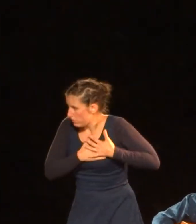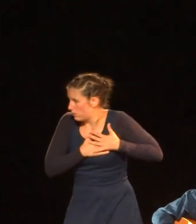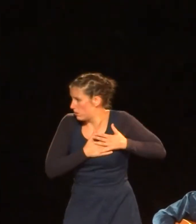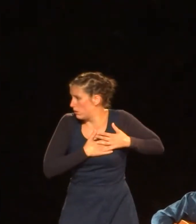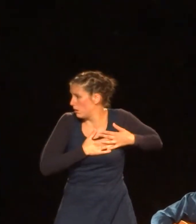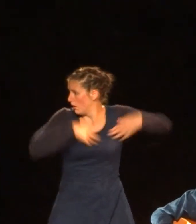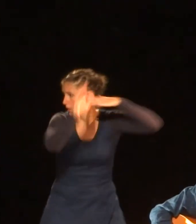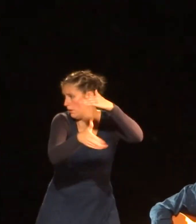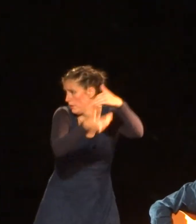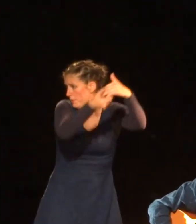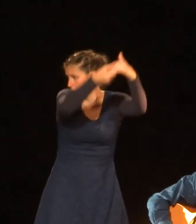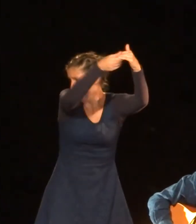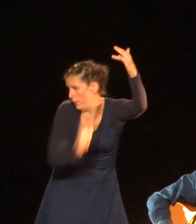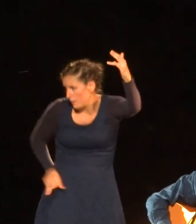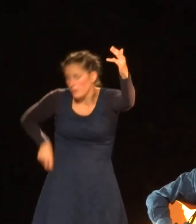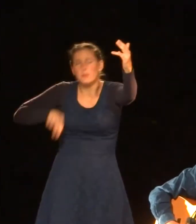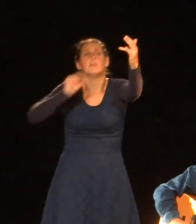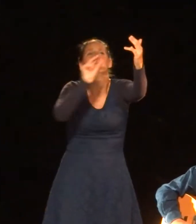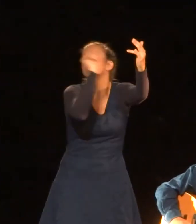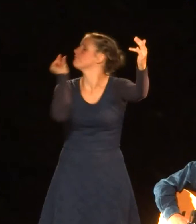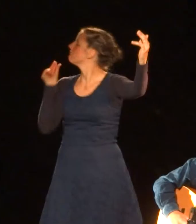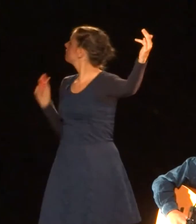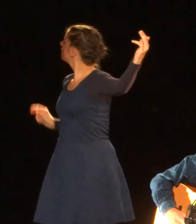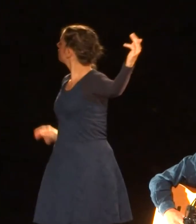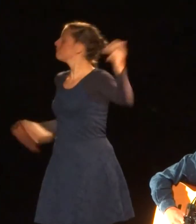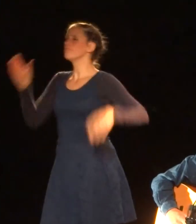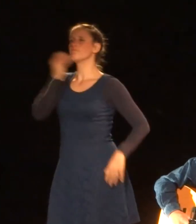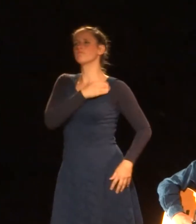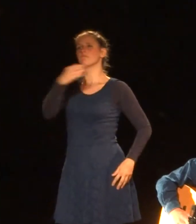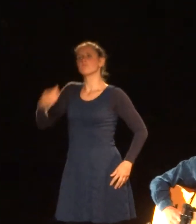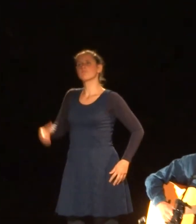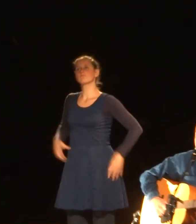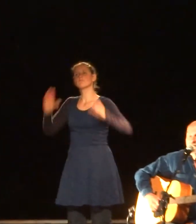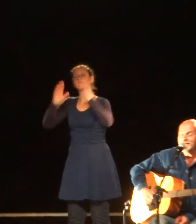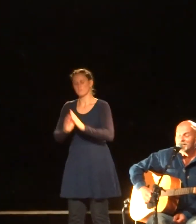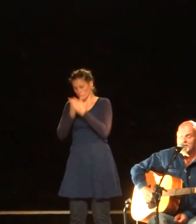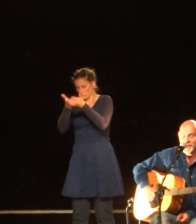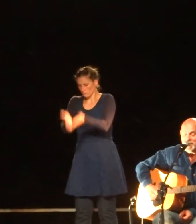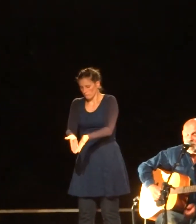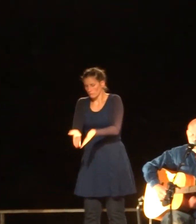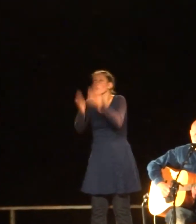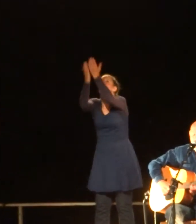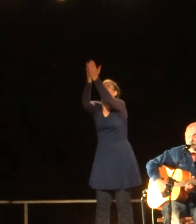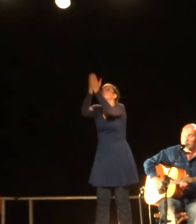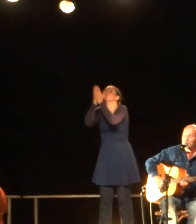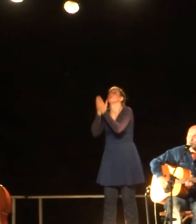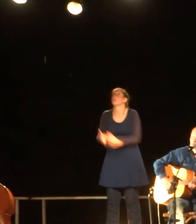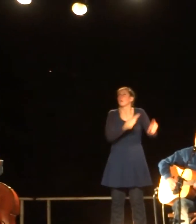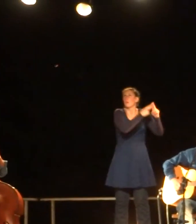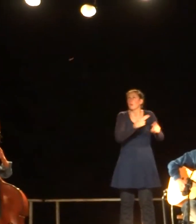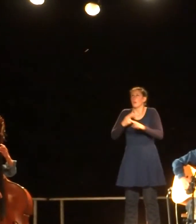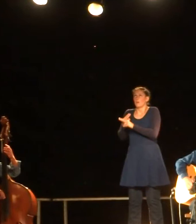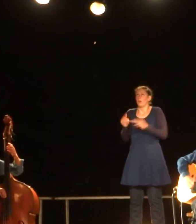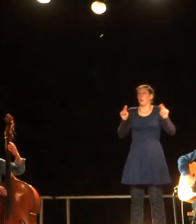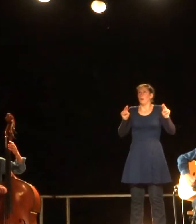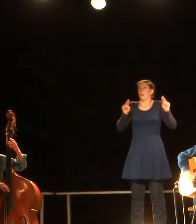casseroles. J'ai l'honneur de ne pas te demander ta main. Ne gravons pas nos noms bas